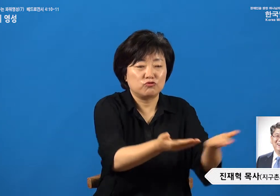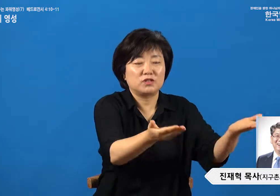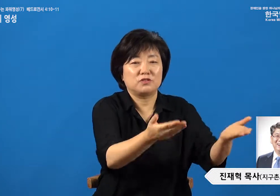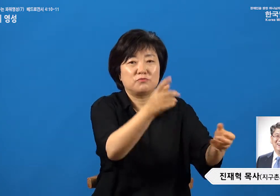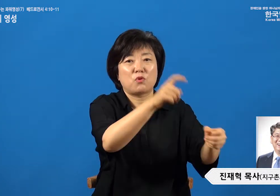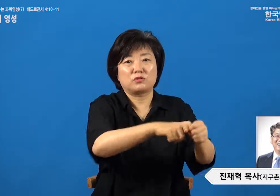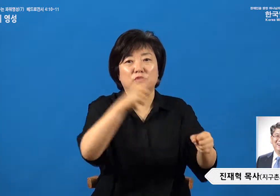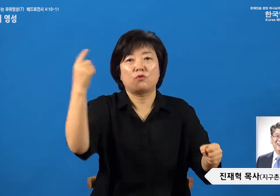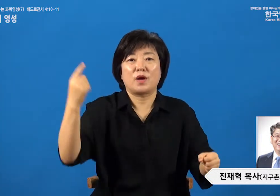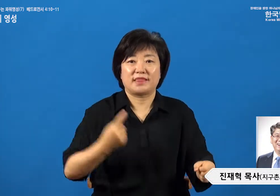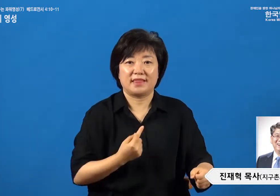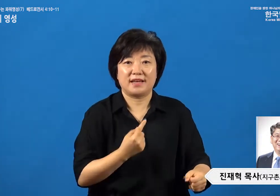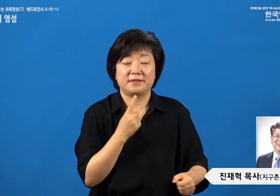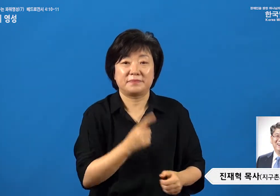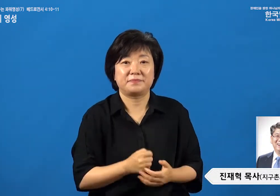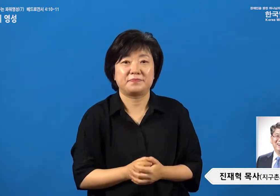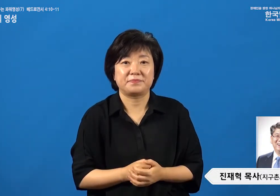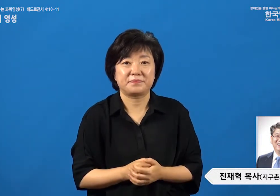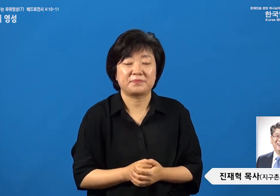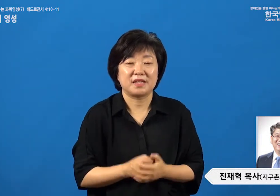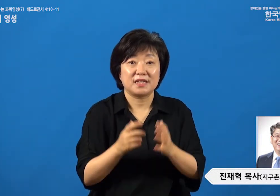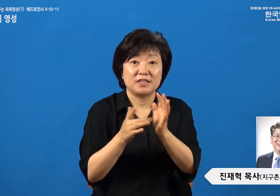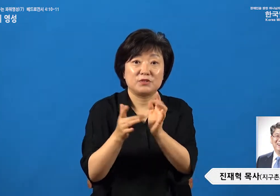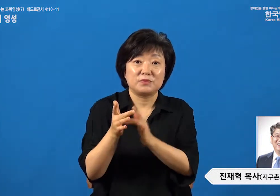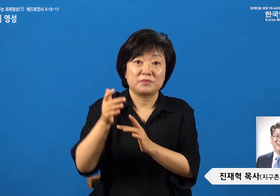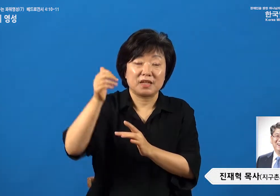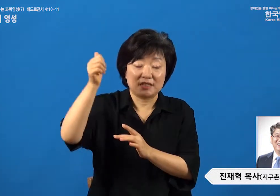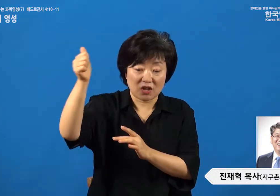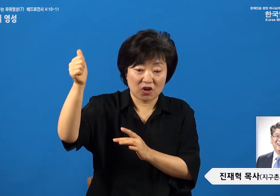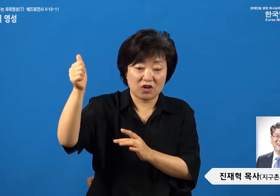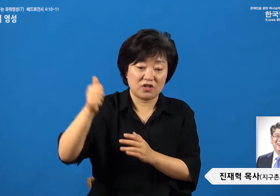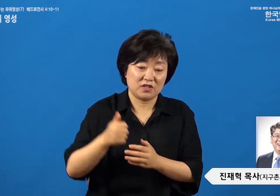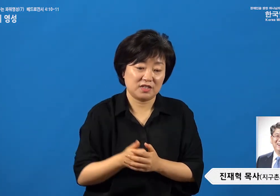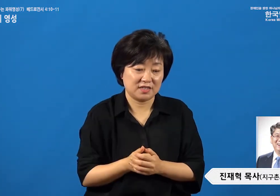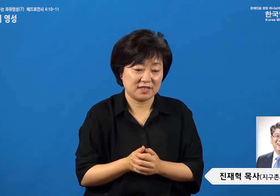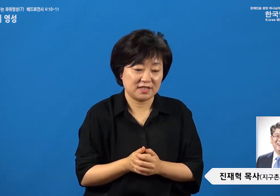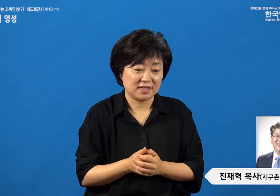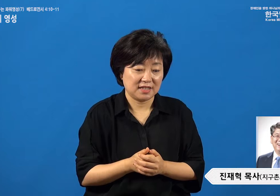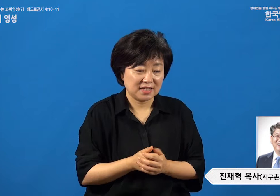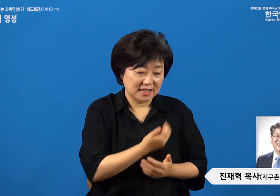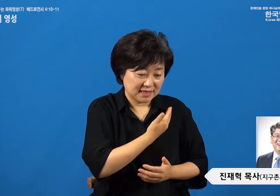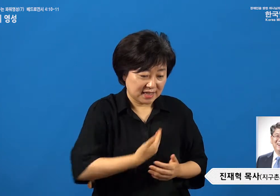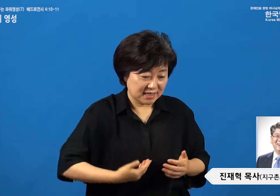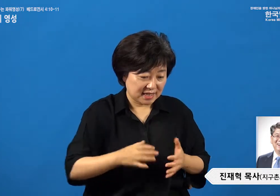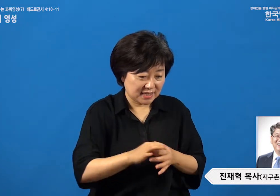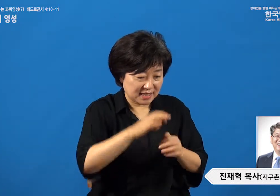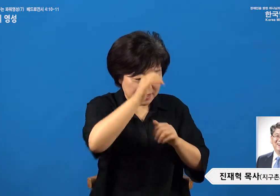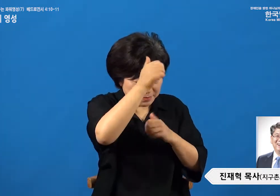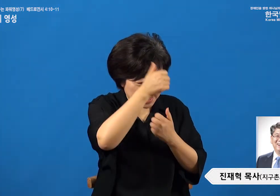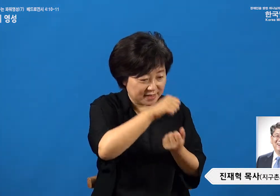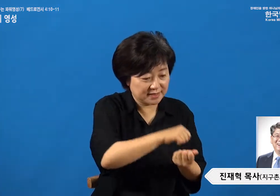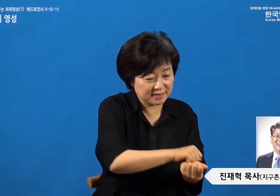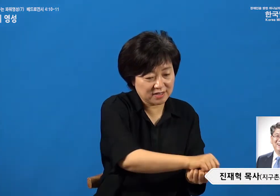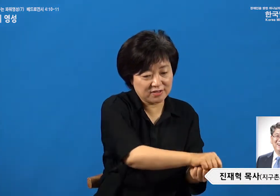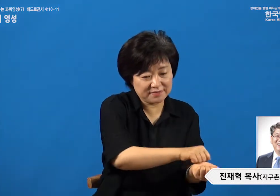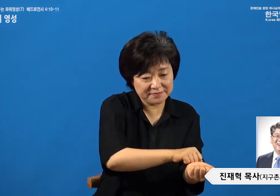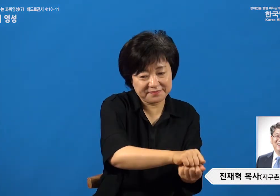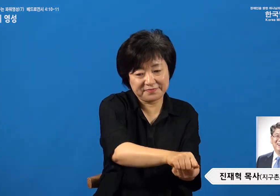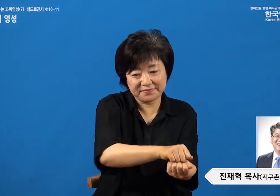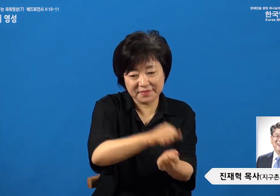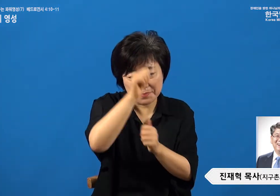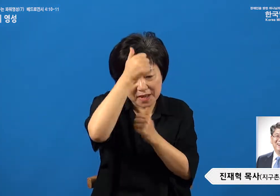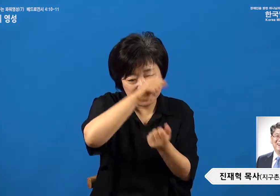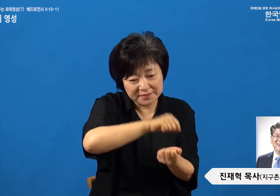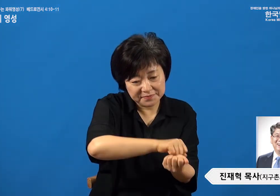왔다라고 말씀하고 있습니다. 그래서 주님께서 제자들의 발을 씻기시지 않으십니까? 주님께서